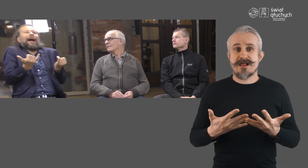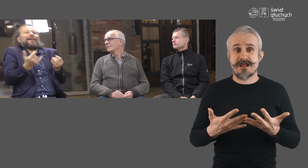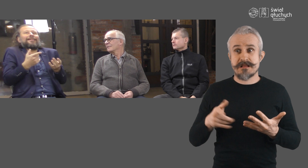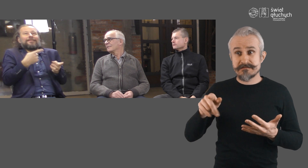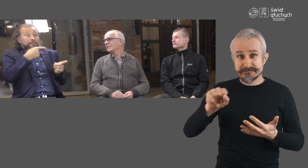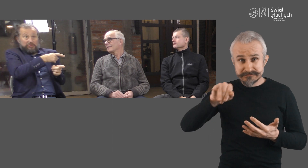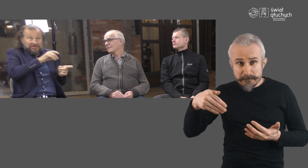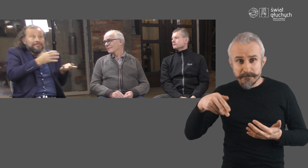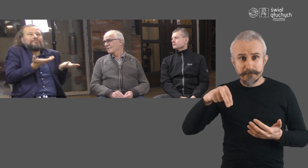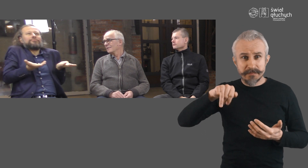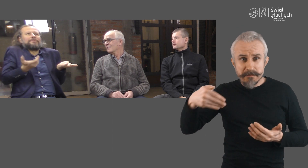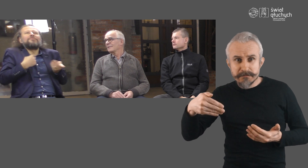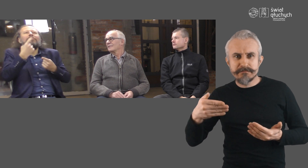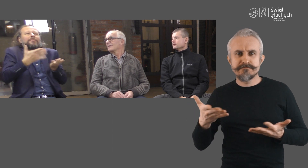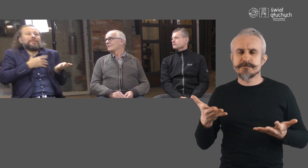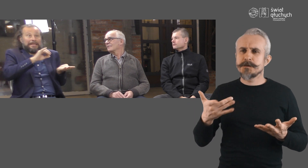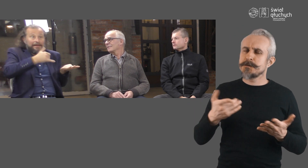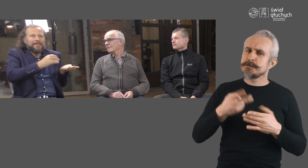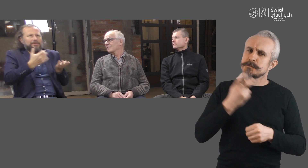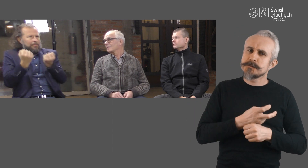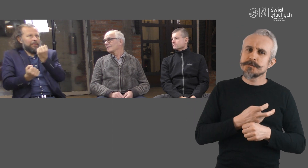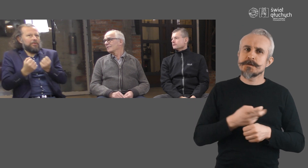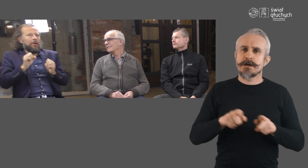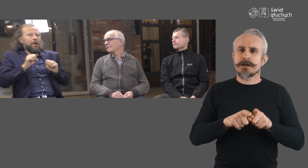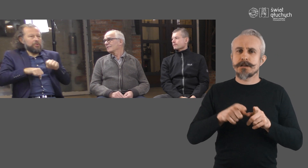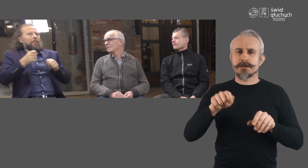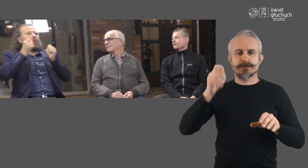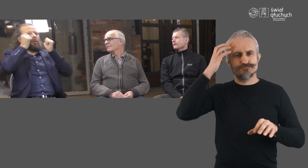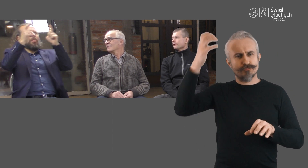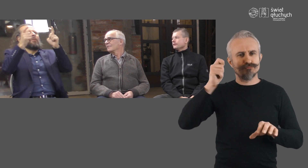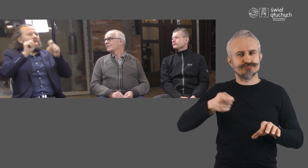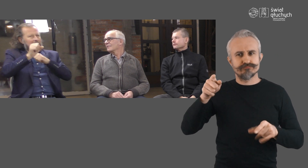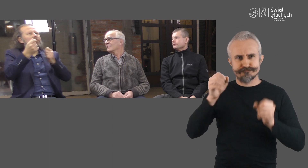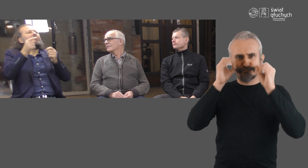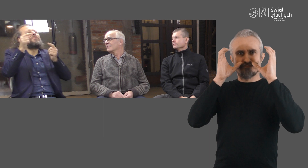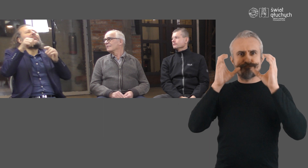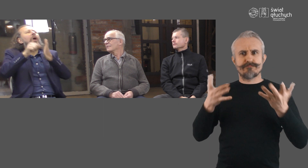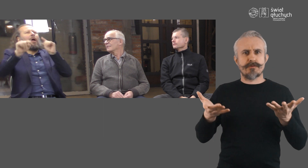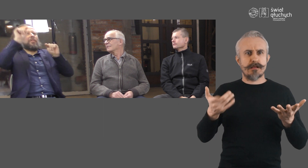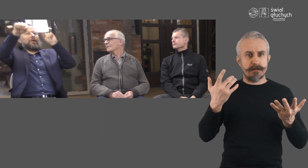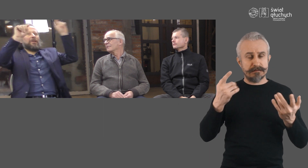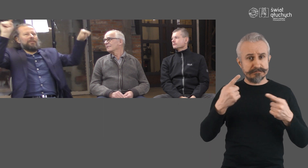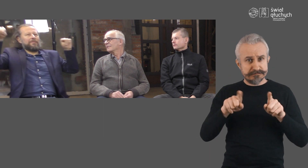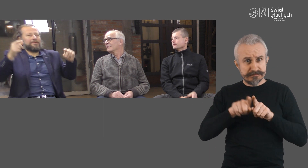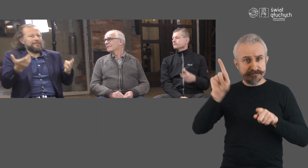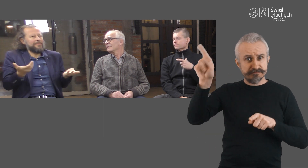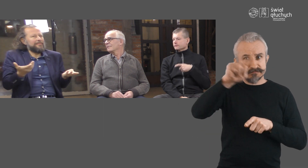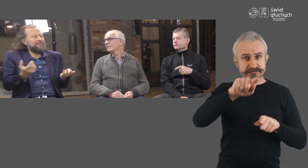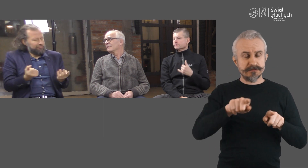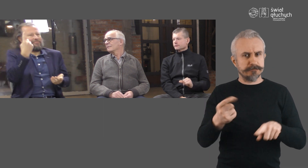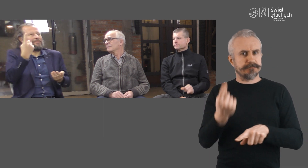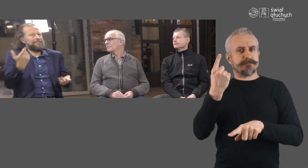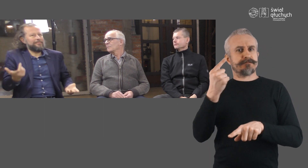I tata rozumiał te jego gesty, te jego zachowania. I tak naprawdę ciężkie to było dla sądu. Dla sądu